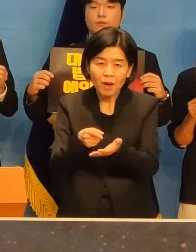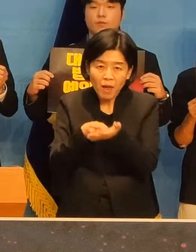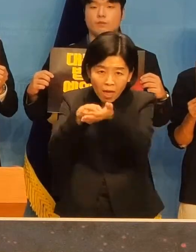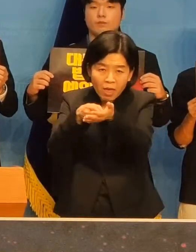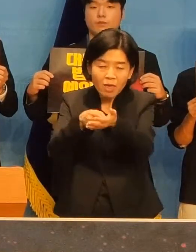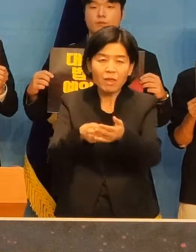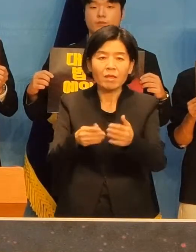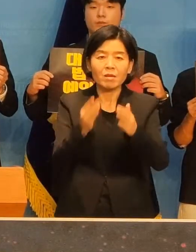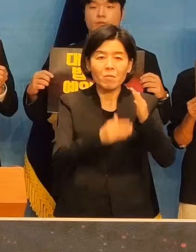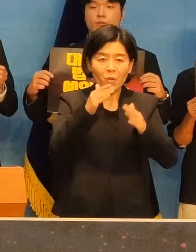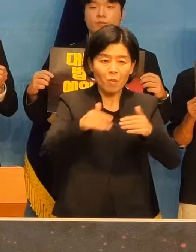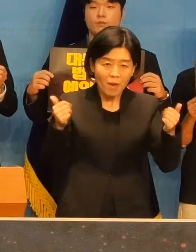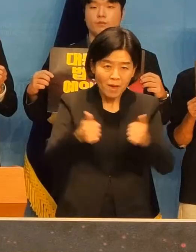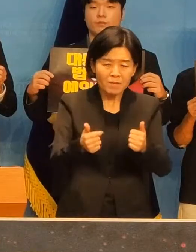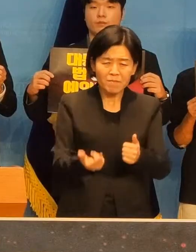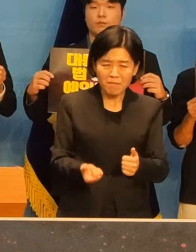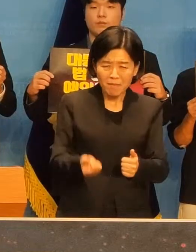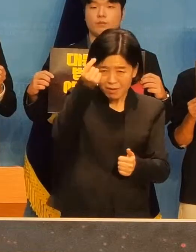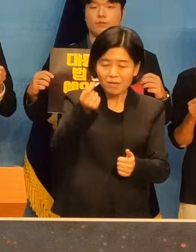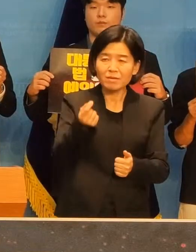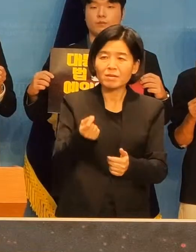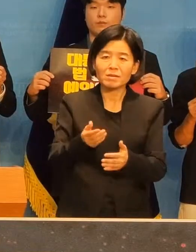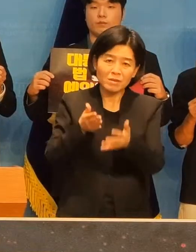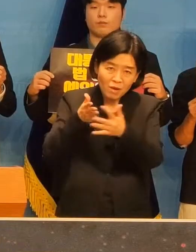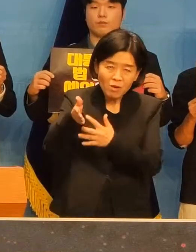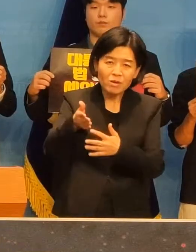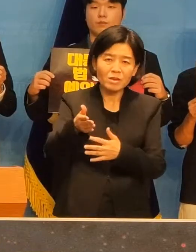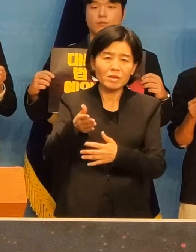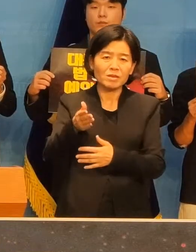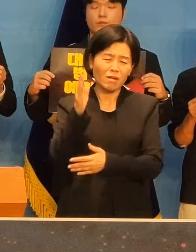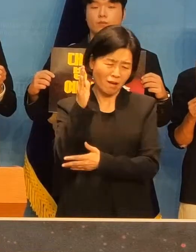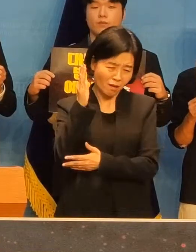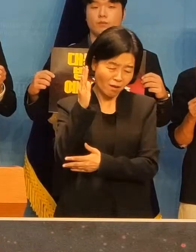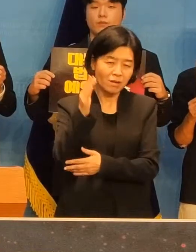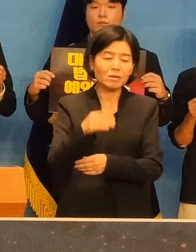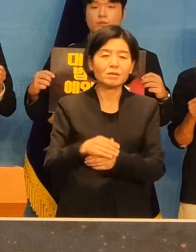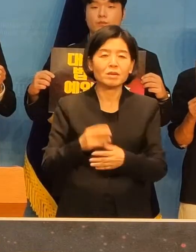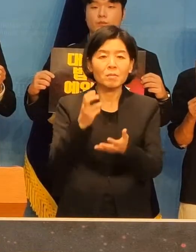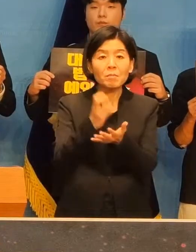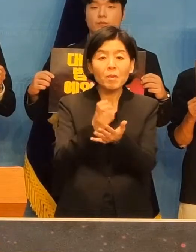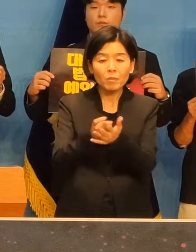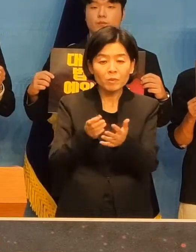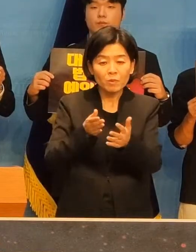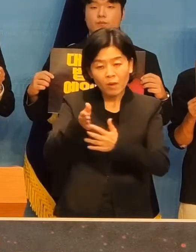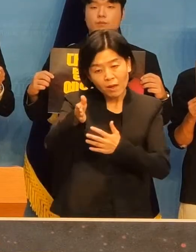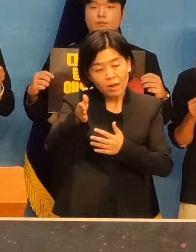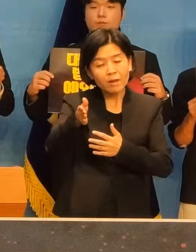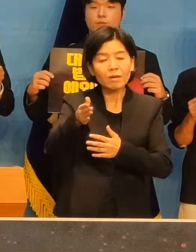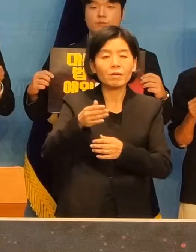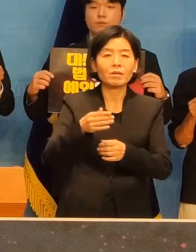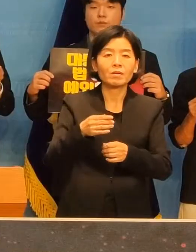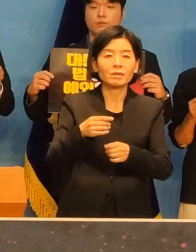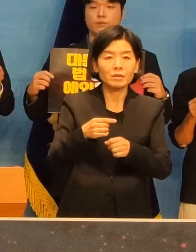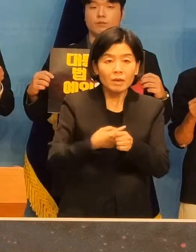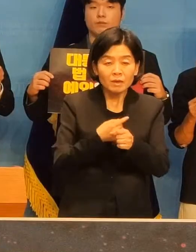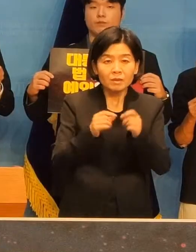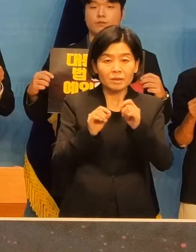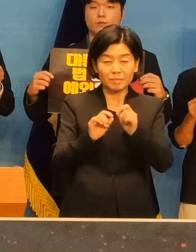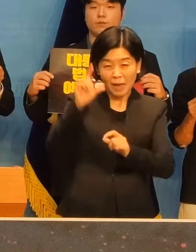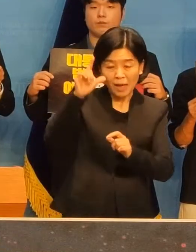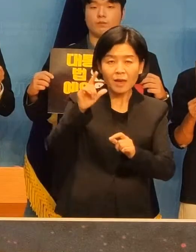본회의에서 신속히 처리하자고 주장하고 있습니다. 이 법안을 통과시킨다면 현대